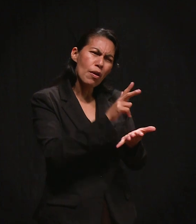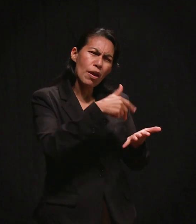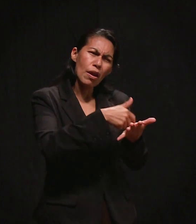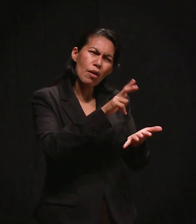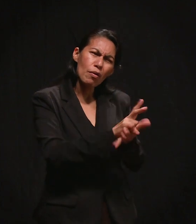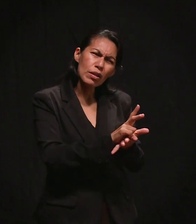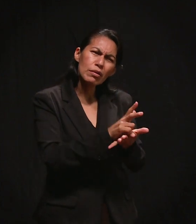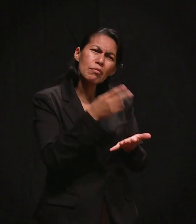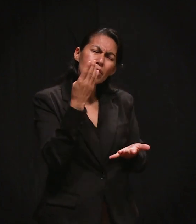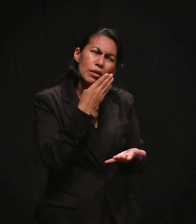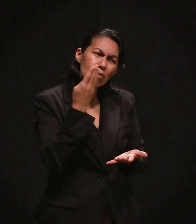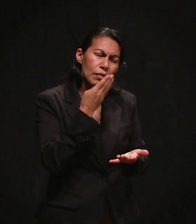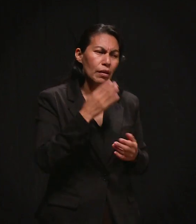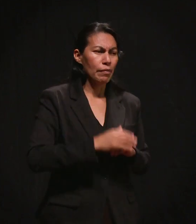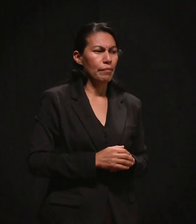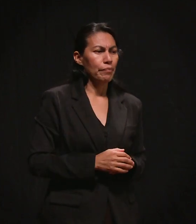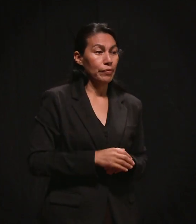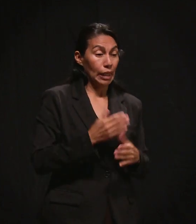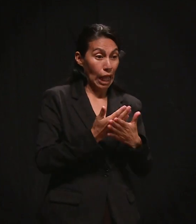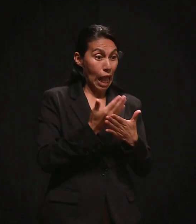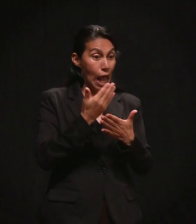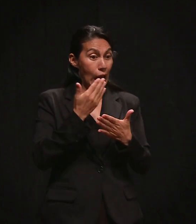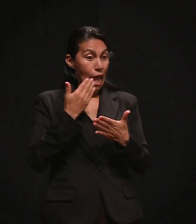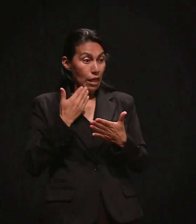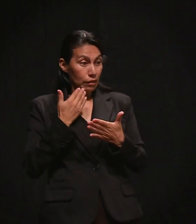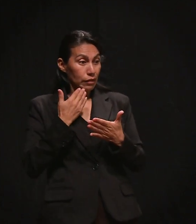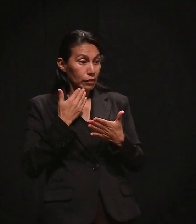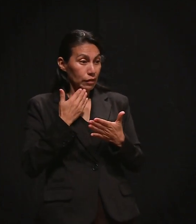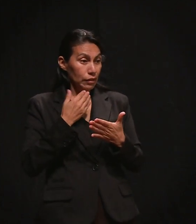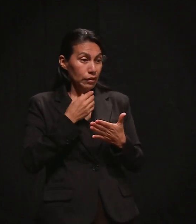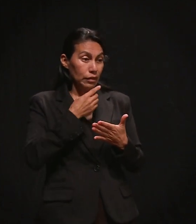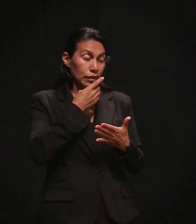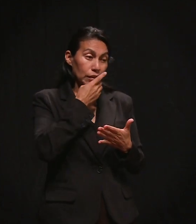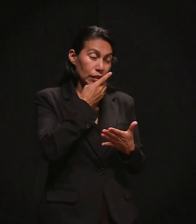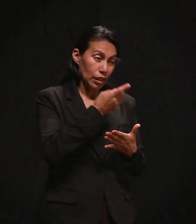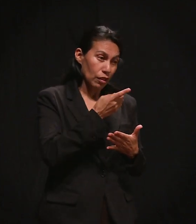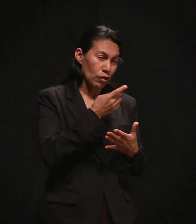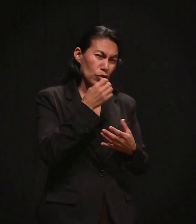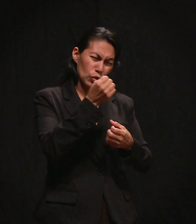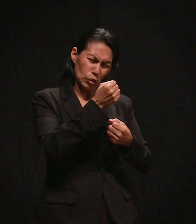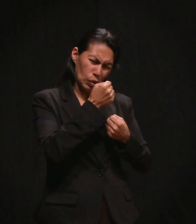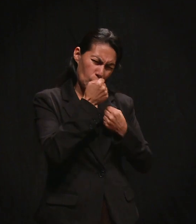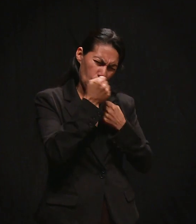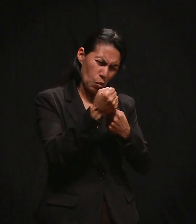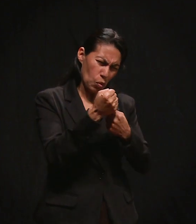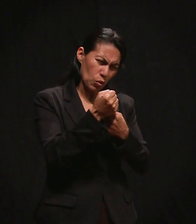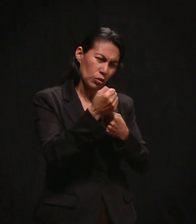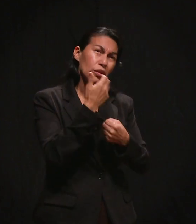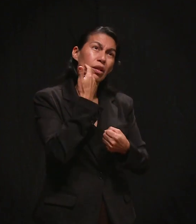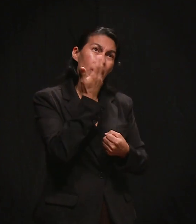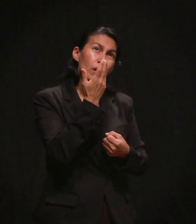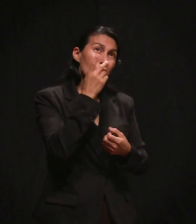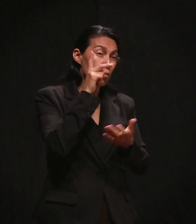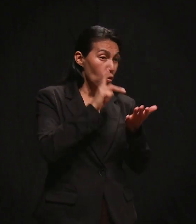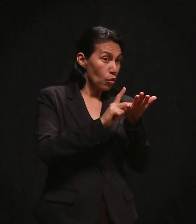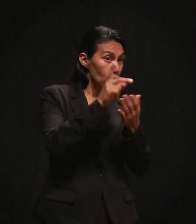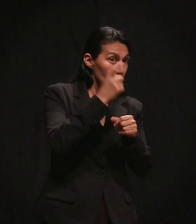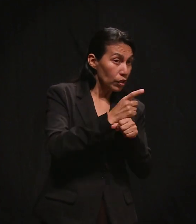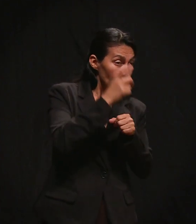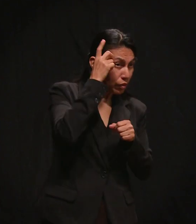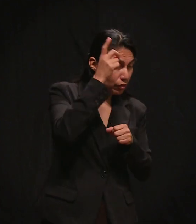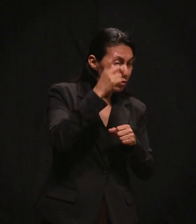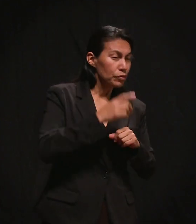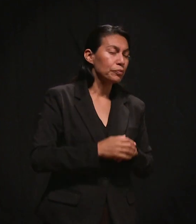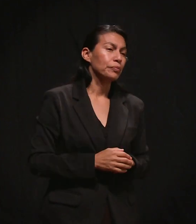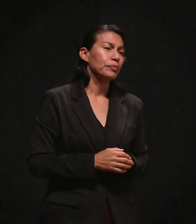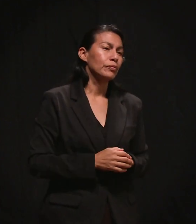algo, de un proyecto, quisieron estar seguros de que esa es la voluntad de Dios. Y eso es